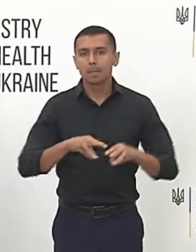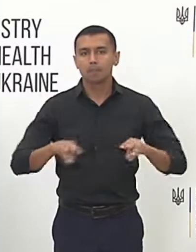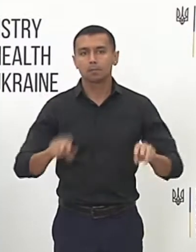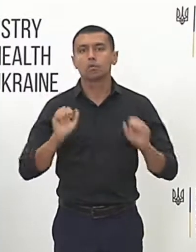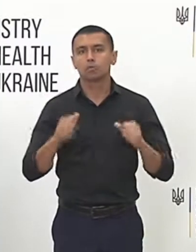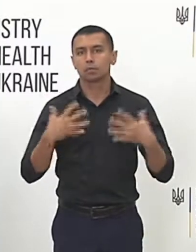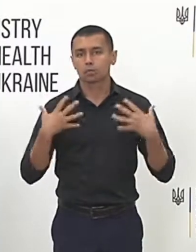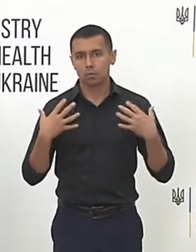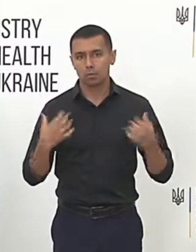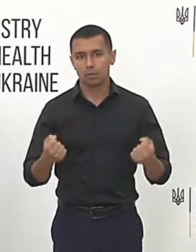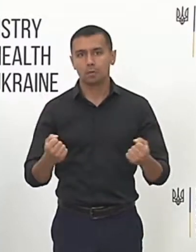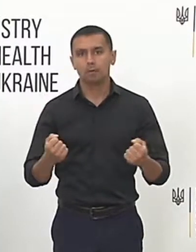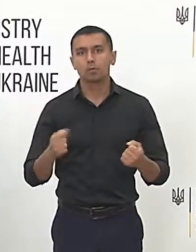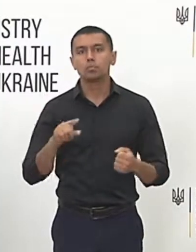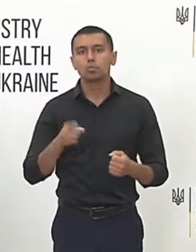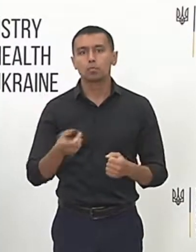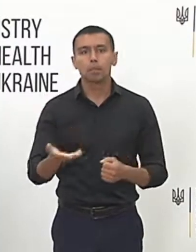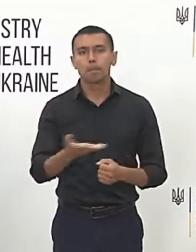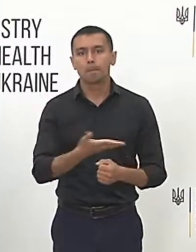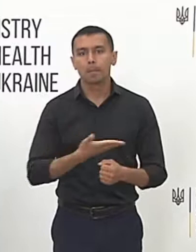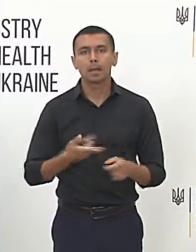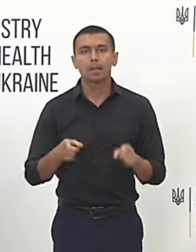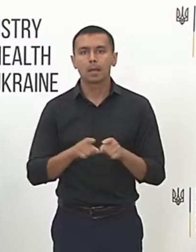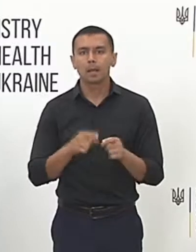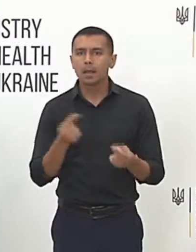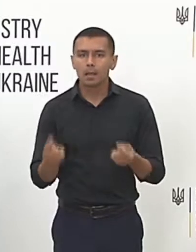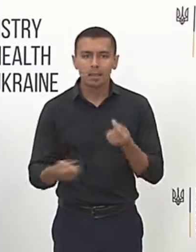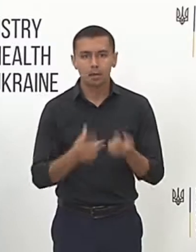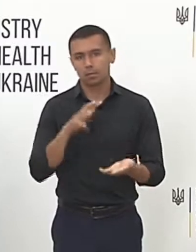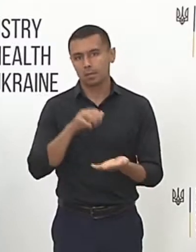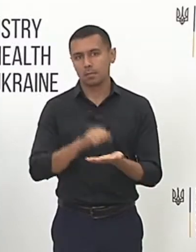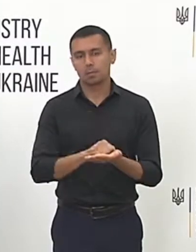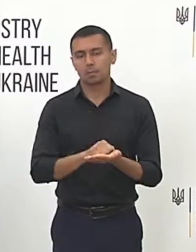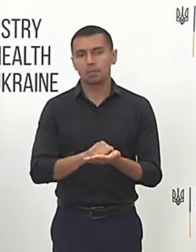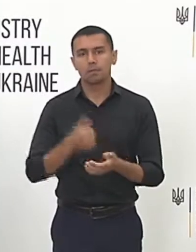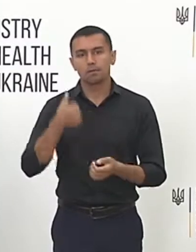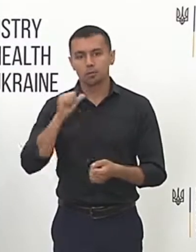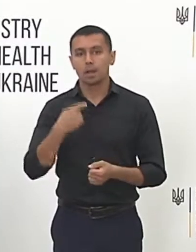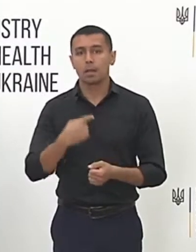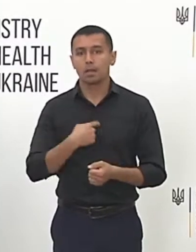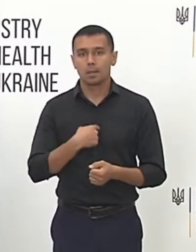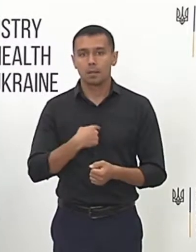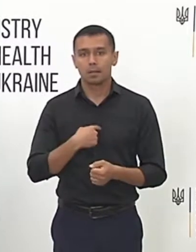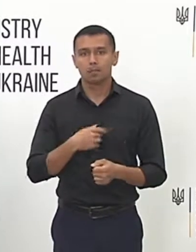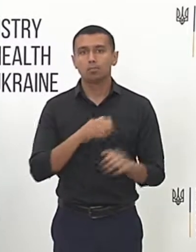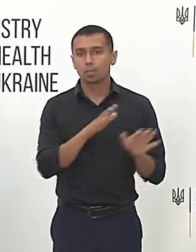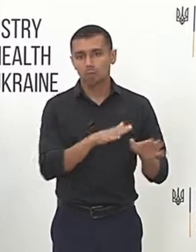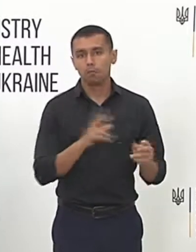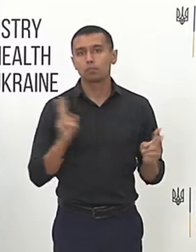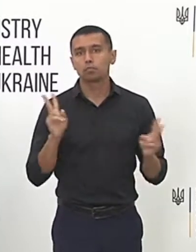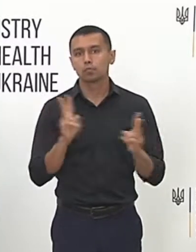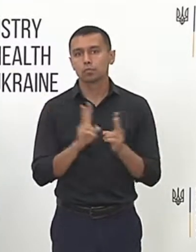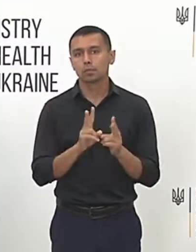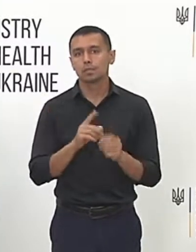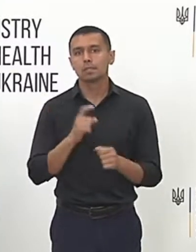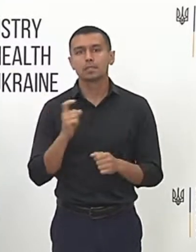Міністерства охорони здоров'я, чому ми її так ретельно займаємось. Вчора я провів зустріч